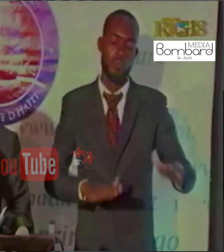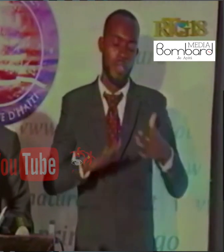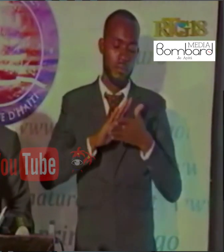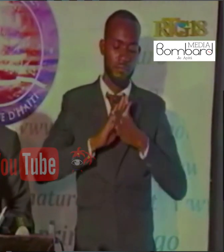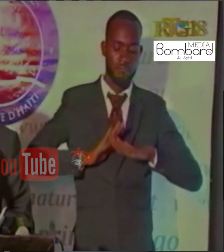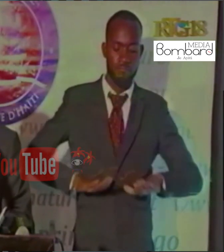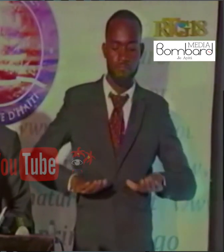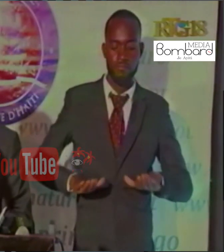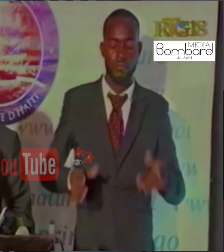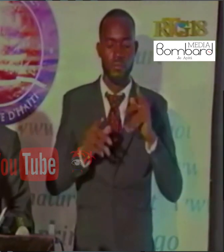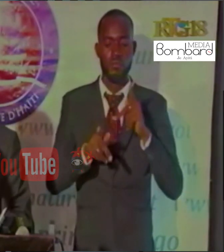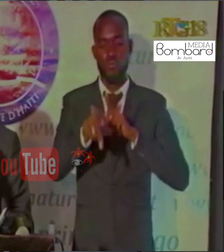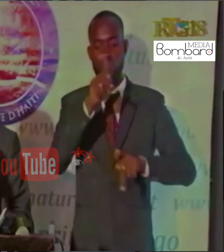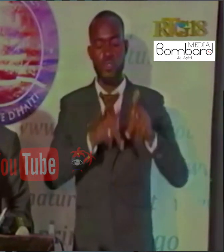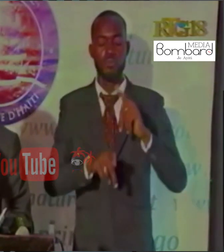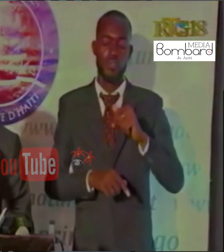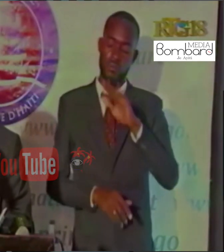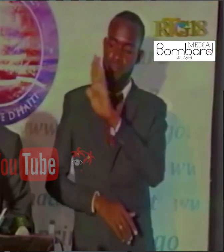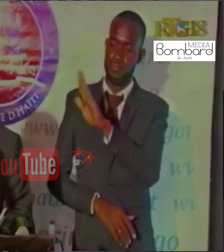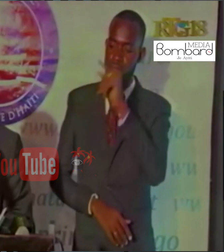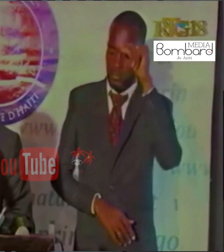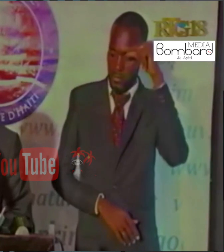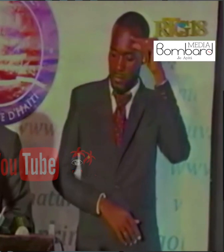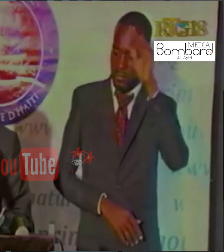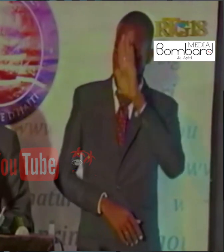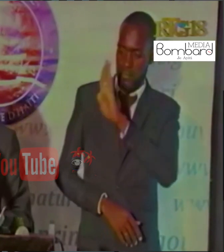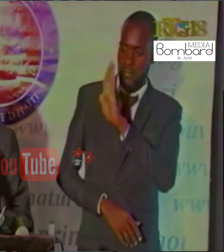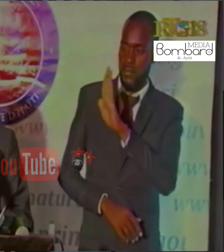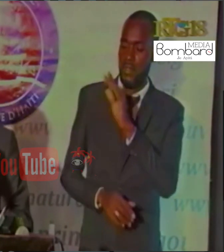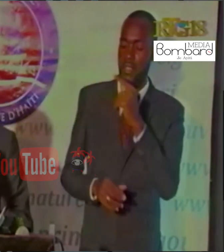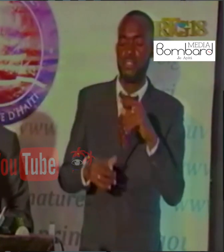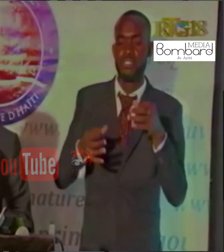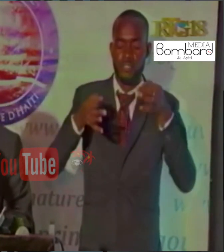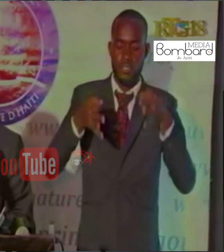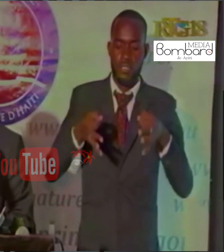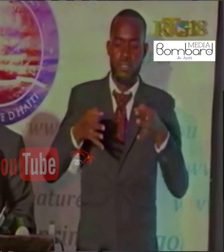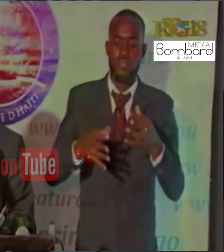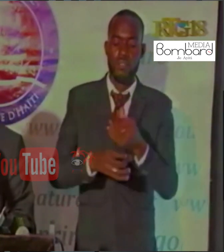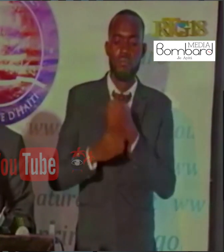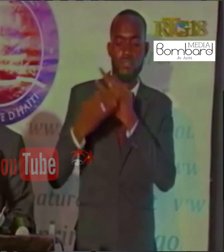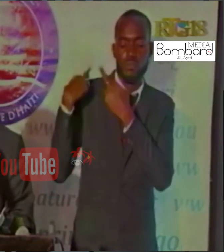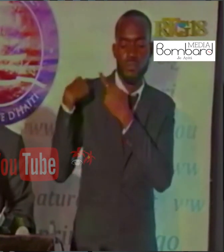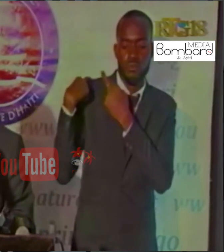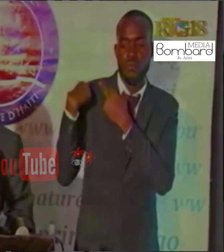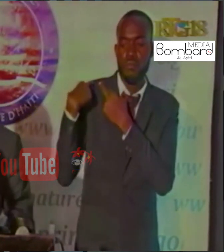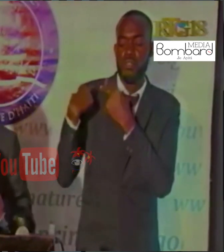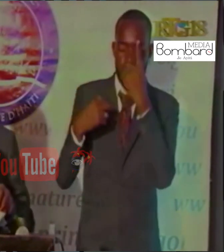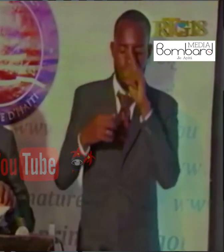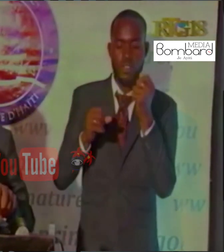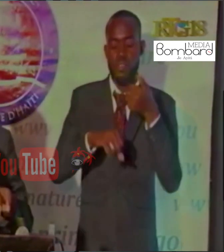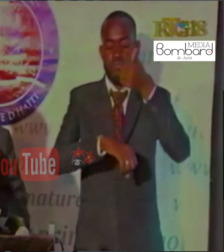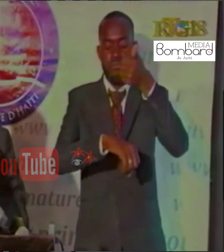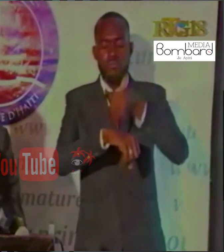publique. Mon gouvernement est engagé et déterminé à rétablir l'ordre et